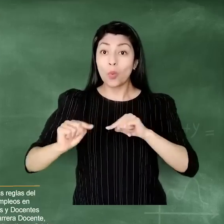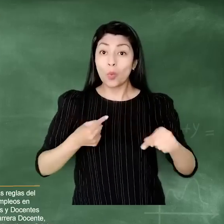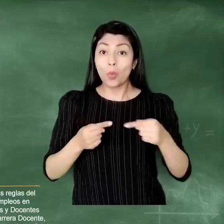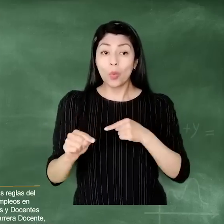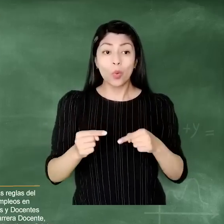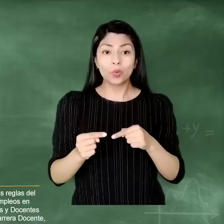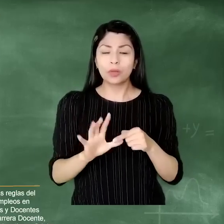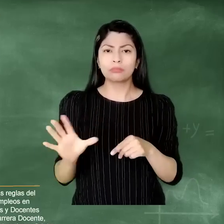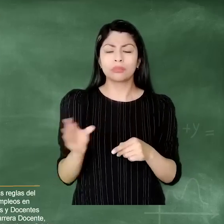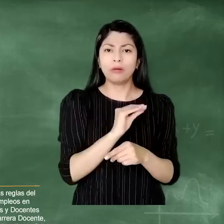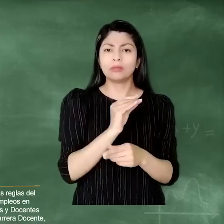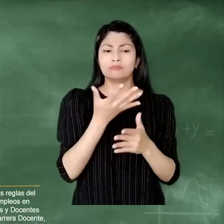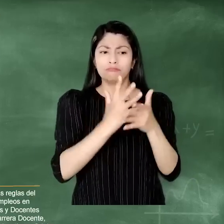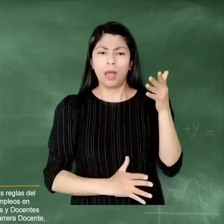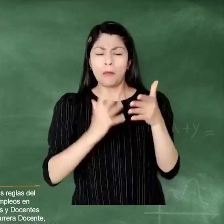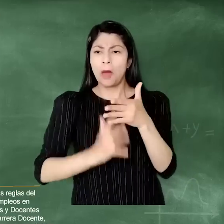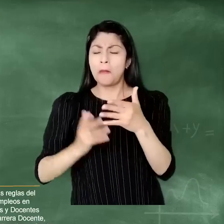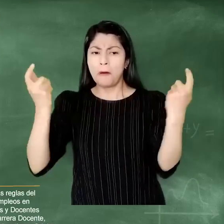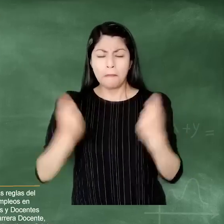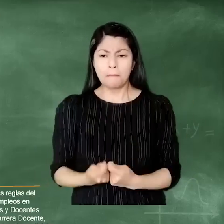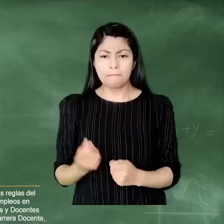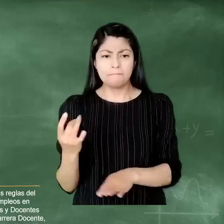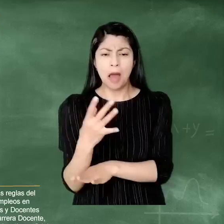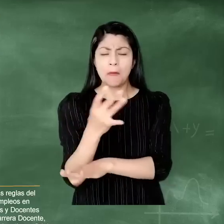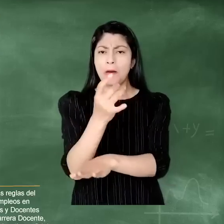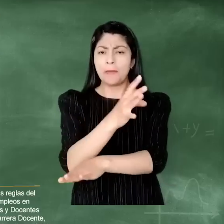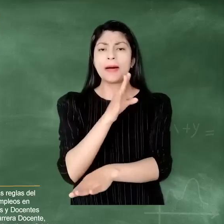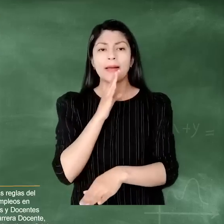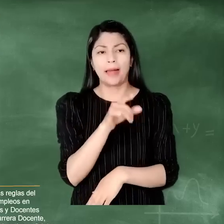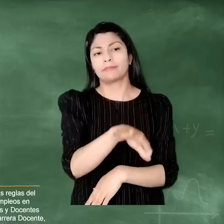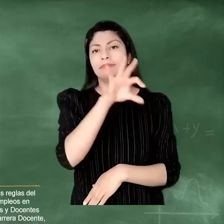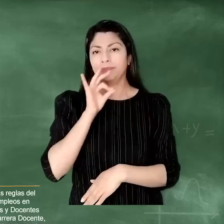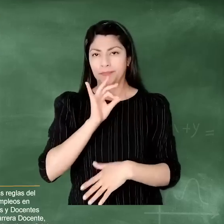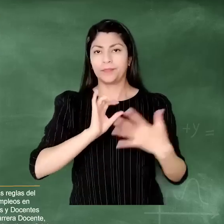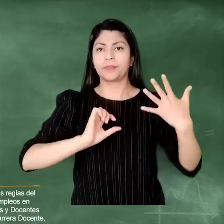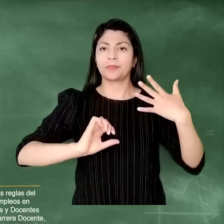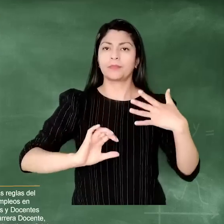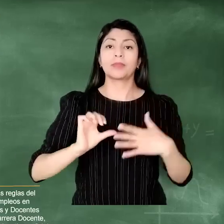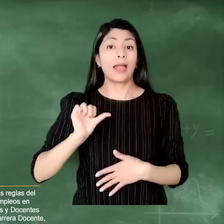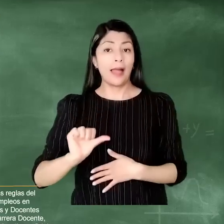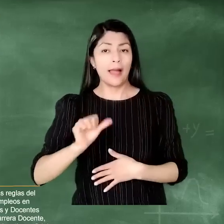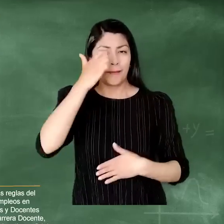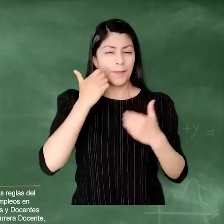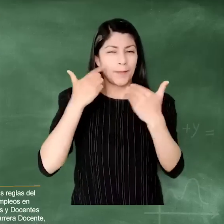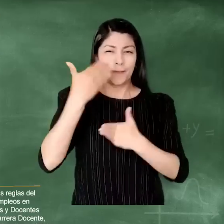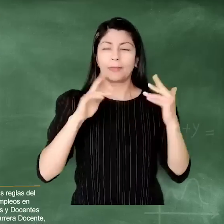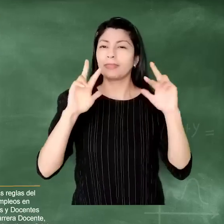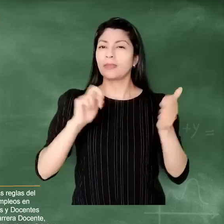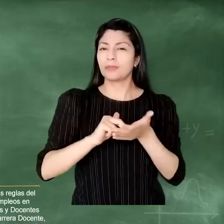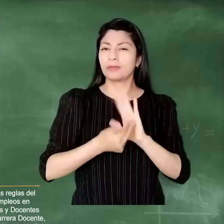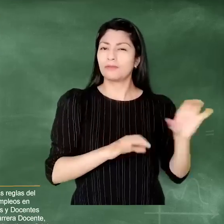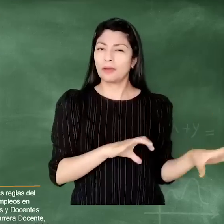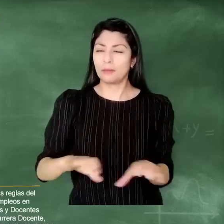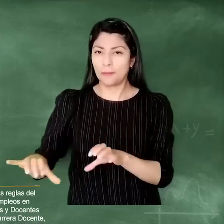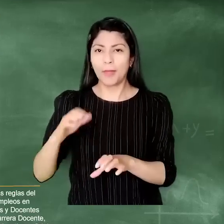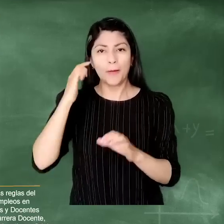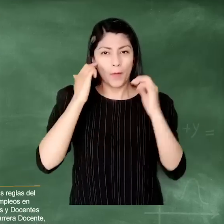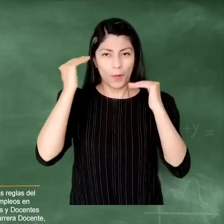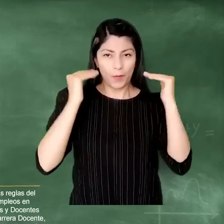del concurso, en atención al siguiente orden. A. Prueba de aptitudes y competencias